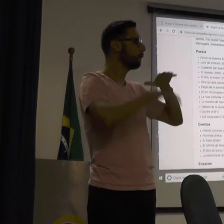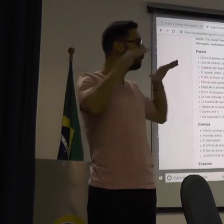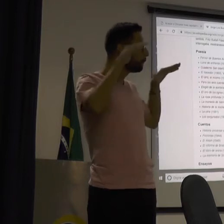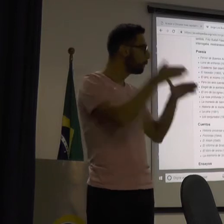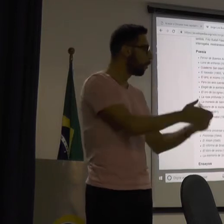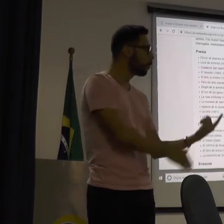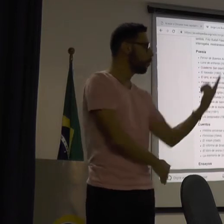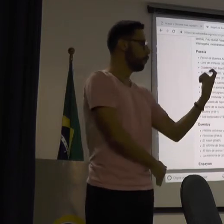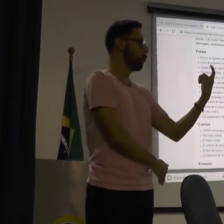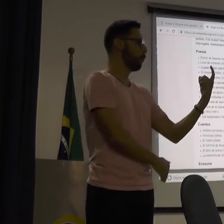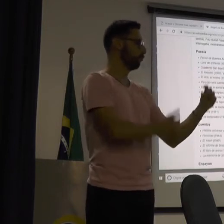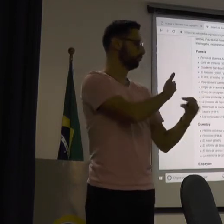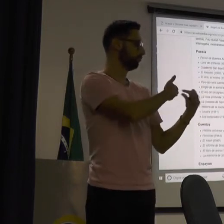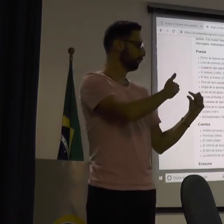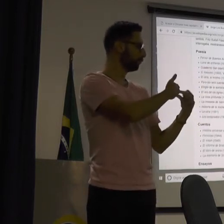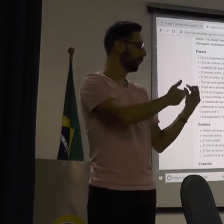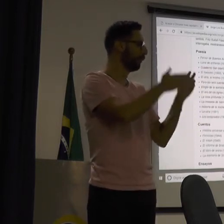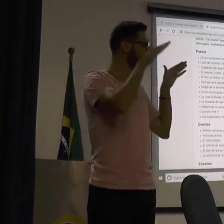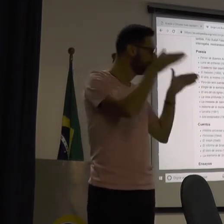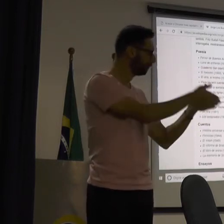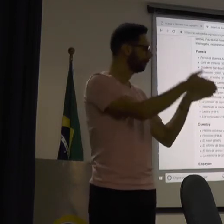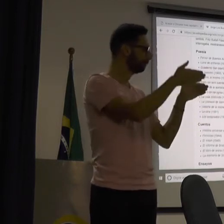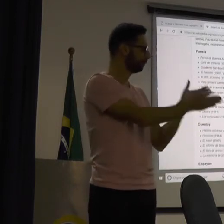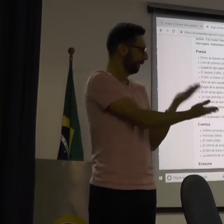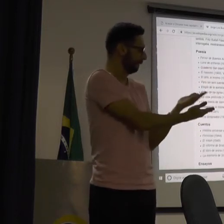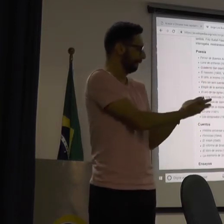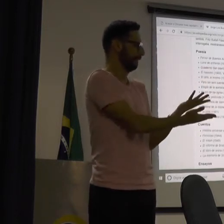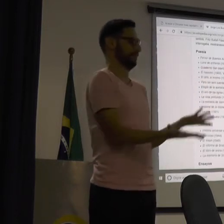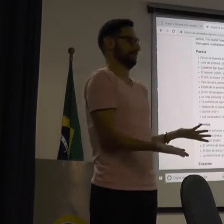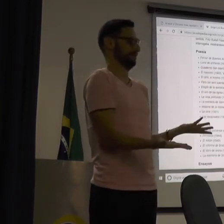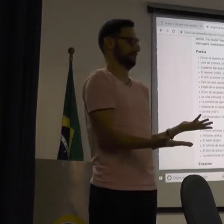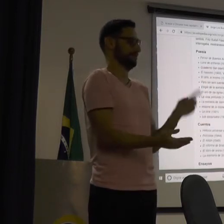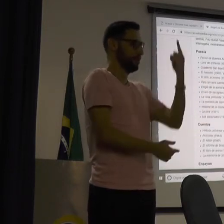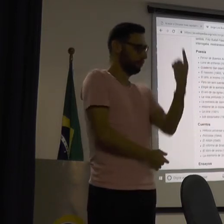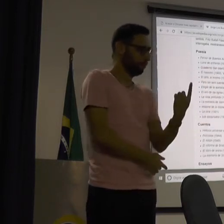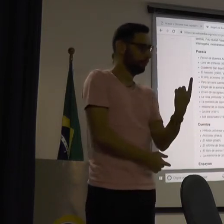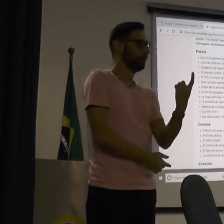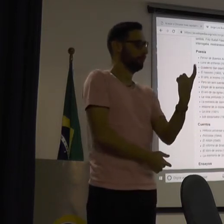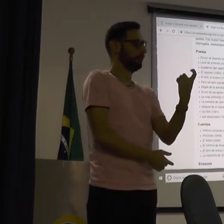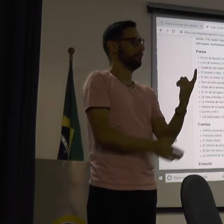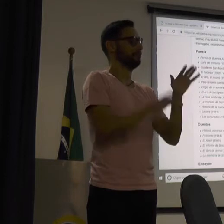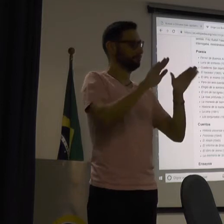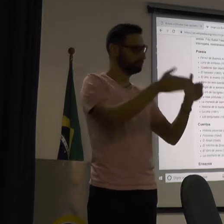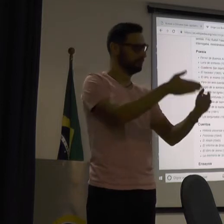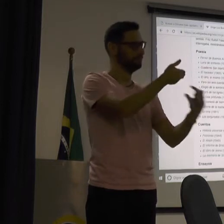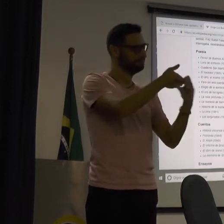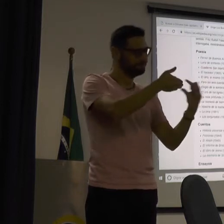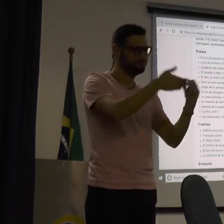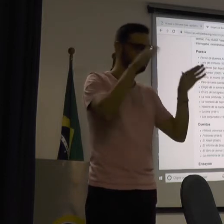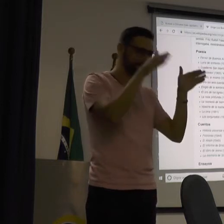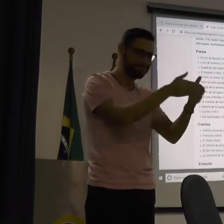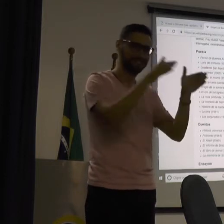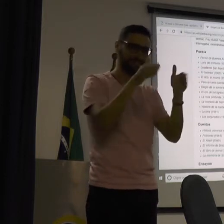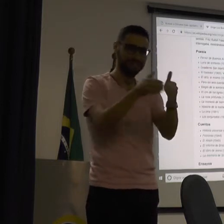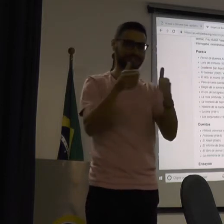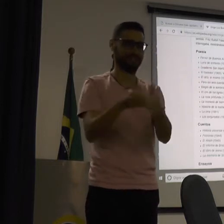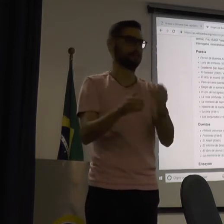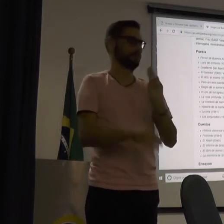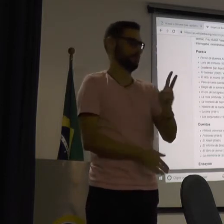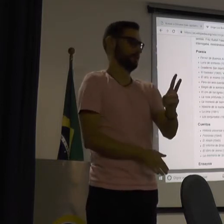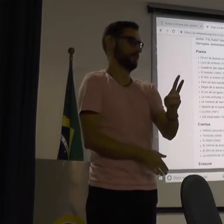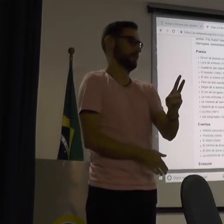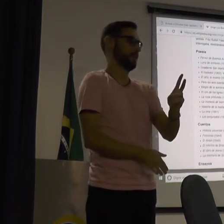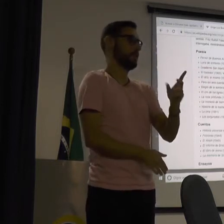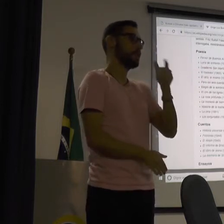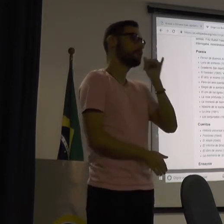do André, da Meritxell e da nova leva, na leva anterior. Ele falou, aqui tem você, Borges, né? ALAI e